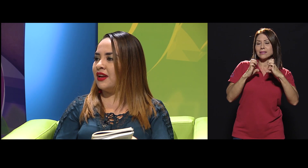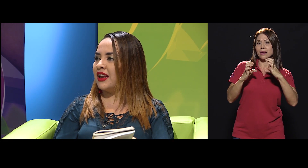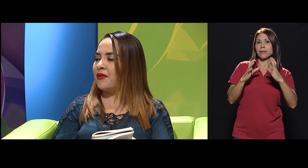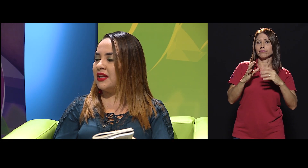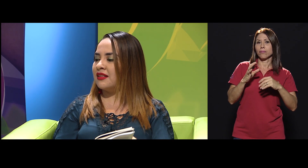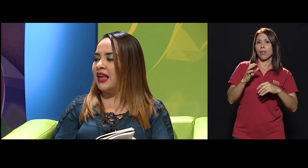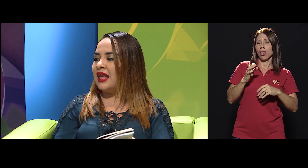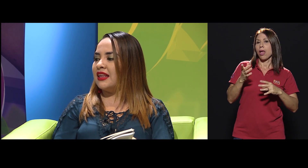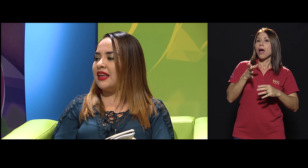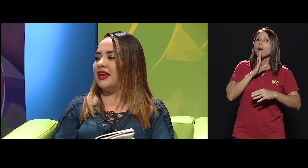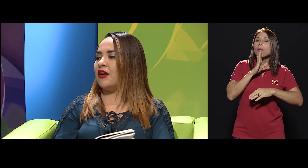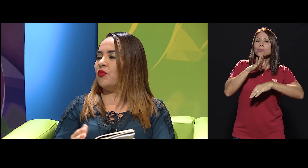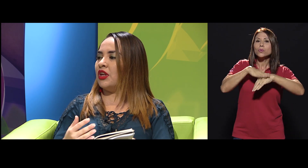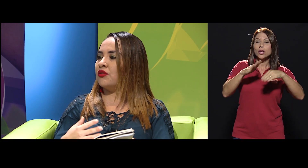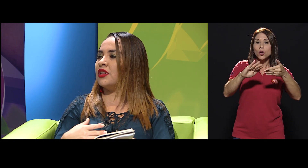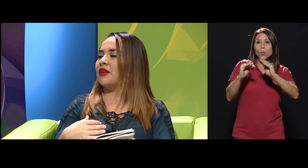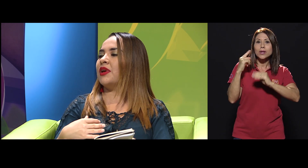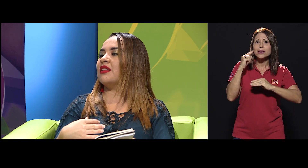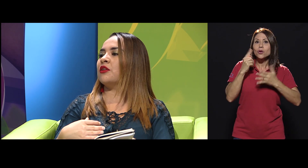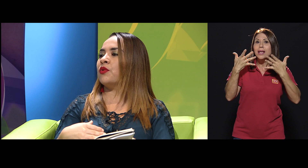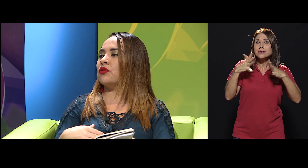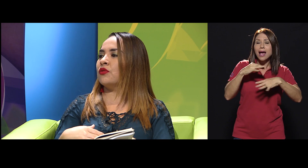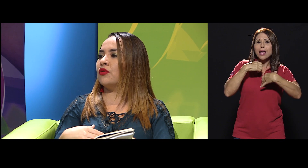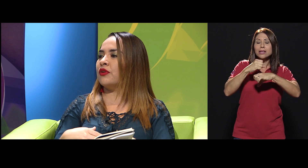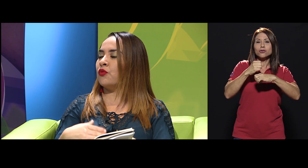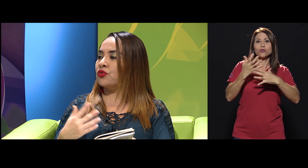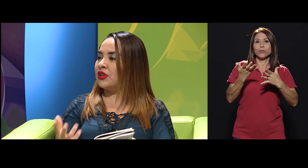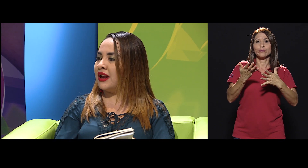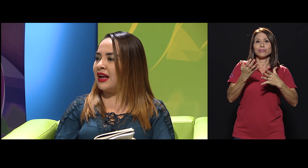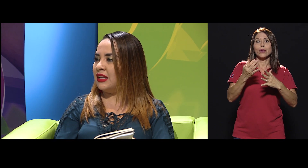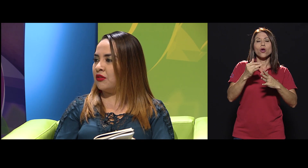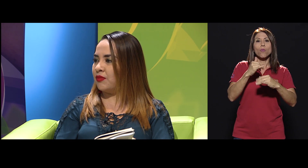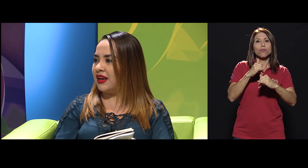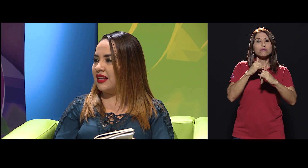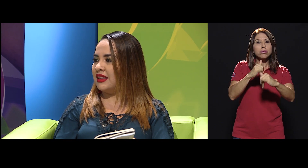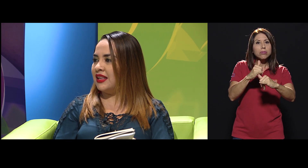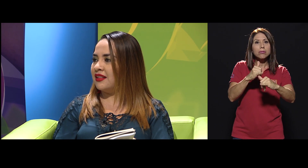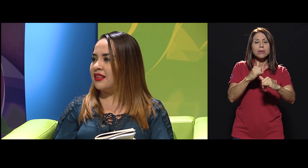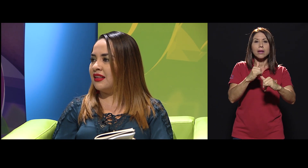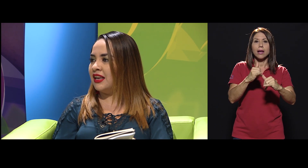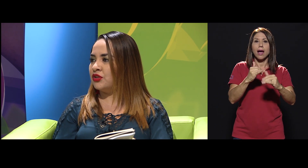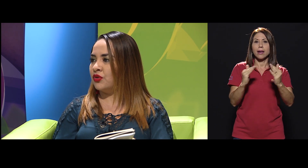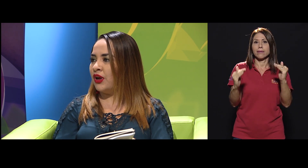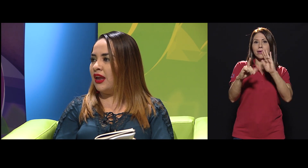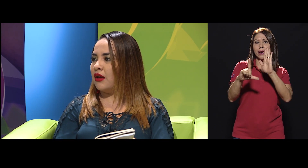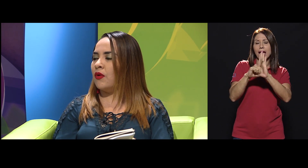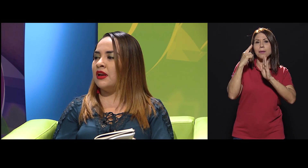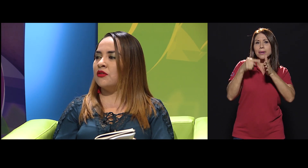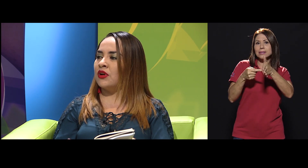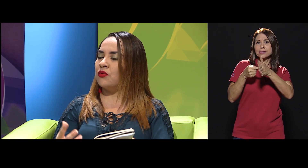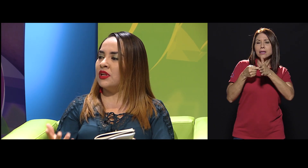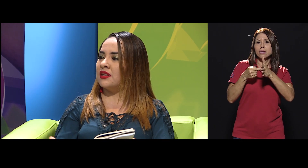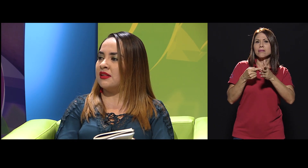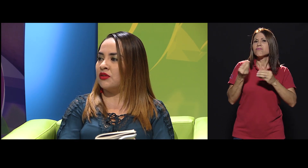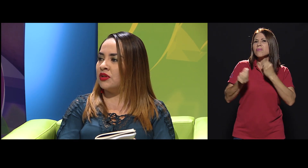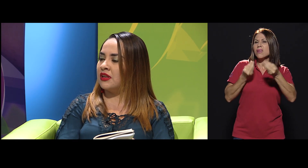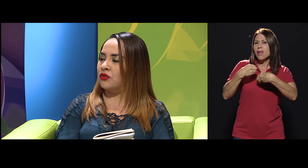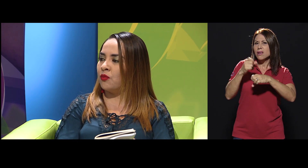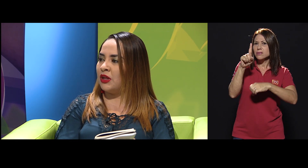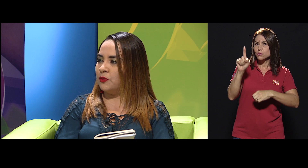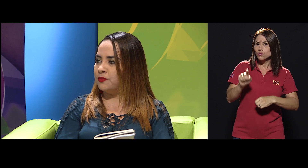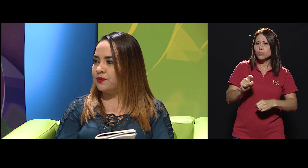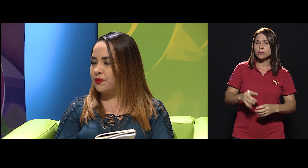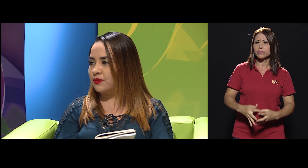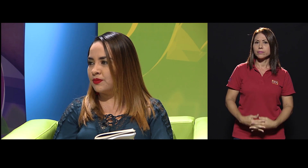entrevista fuera de cámaras que la comunidad sorda también ha interpuesto recursos legales para exigir este derecho. ¿Cuáles son algunas de esas acciones